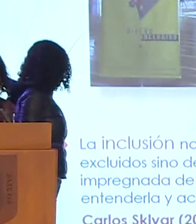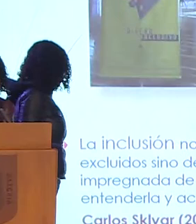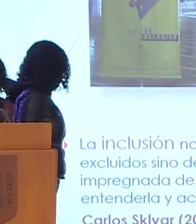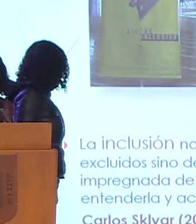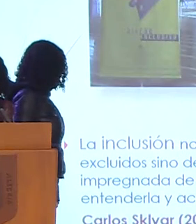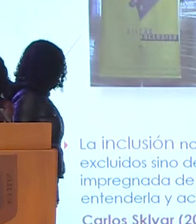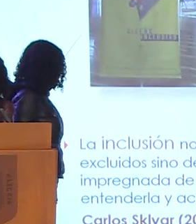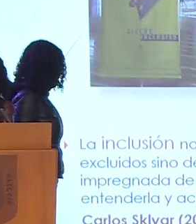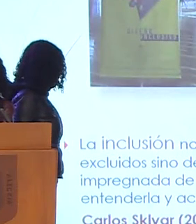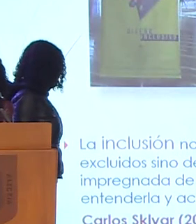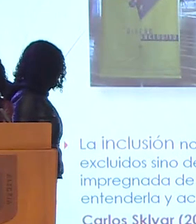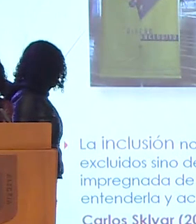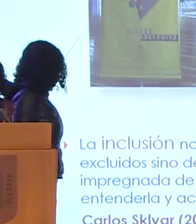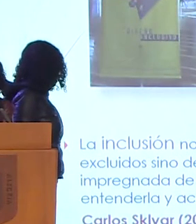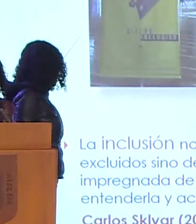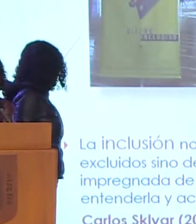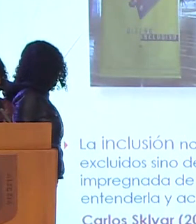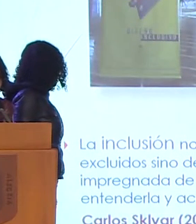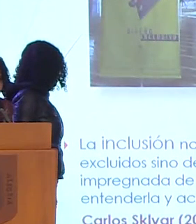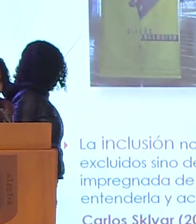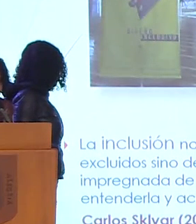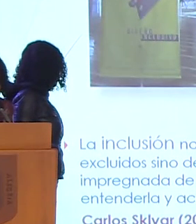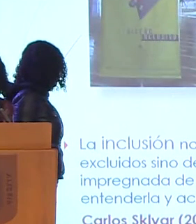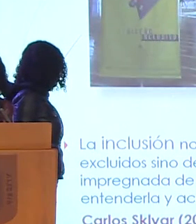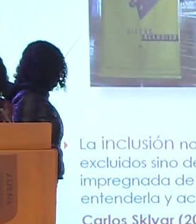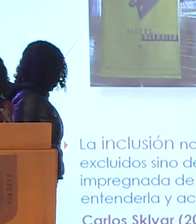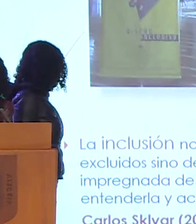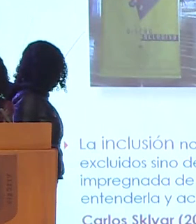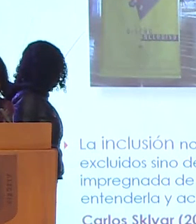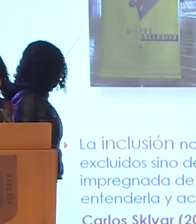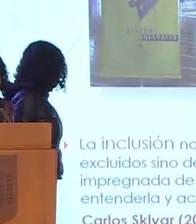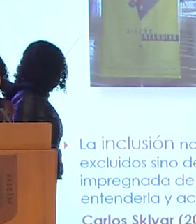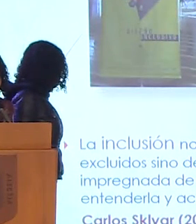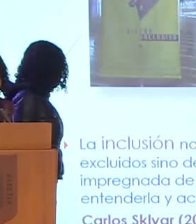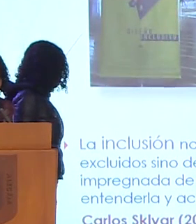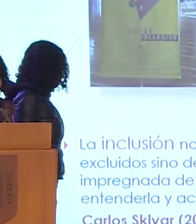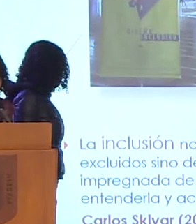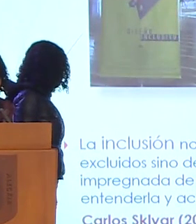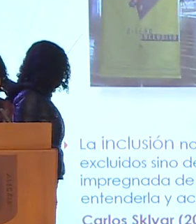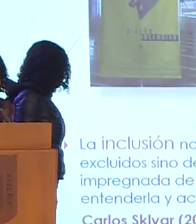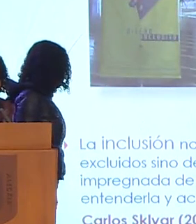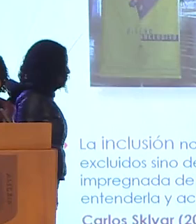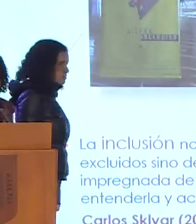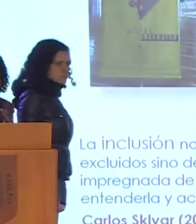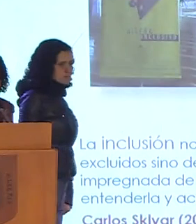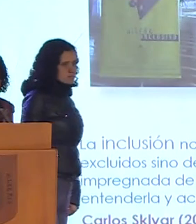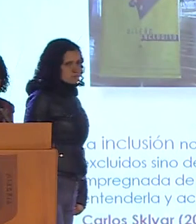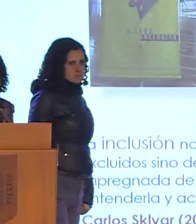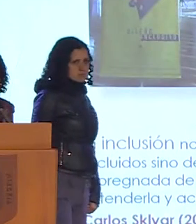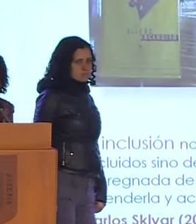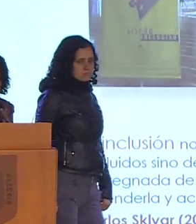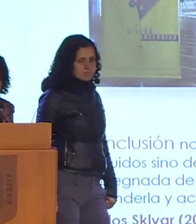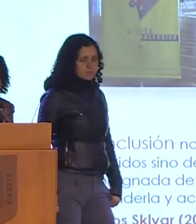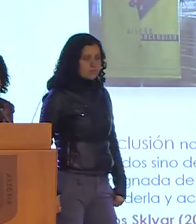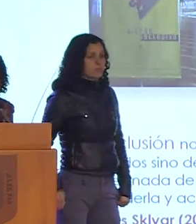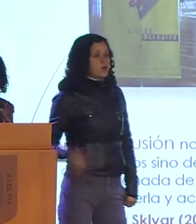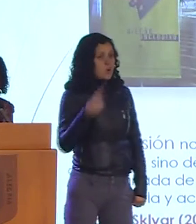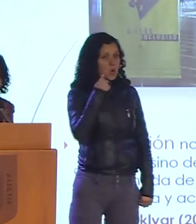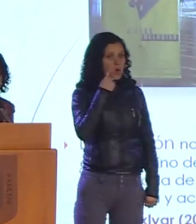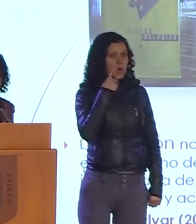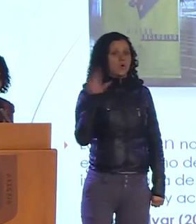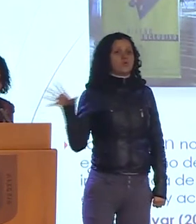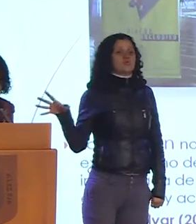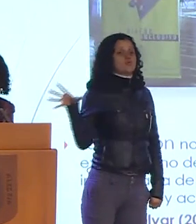afecto, sin limitar a una crisis, sino de entender y aceptar, vivir y sentirlo. Todos